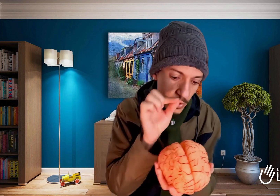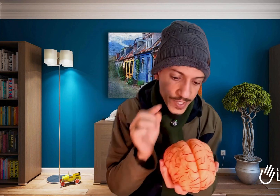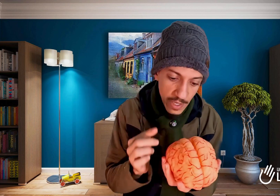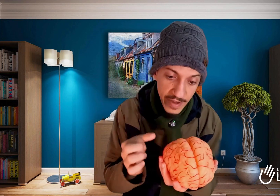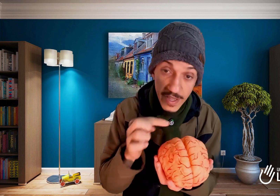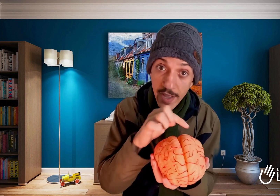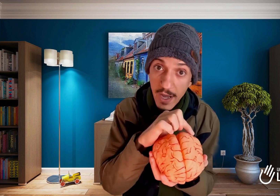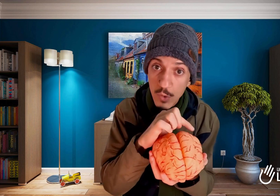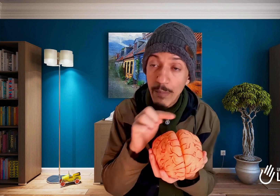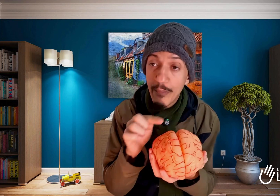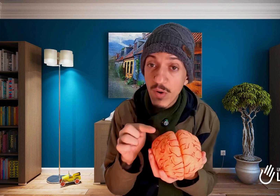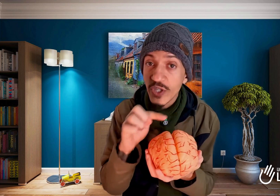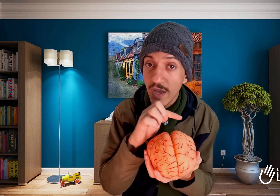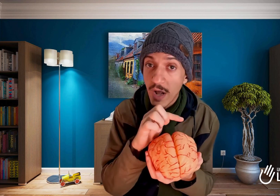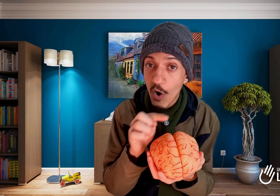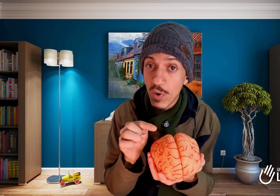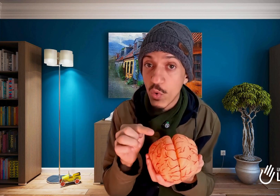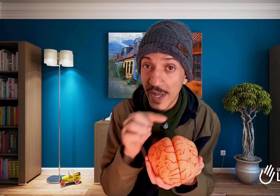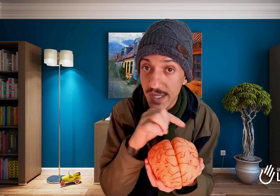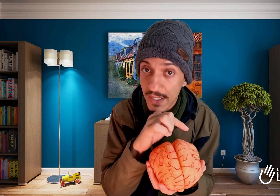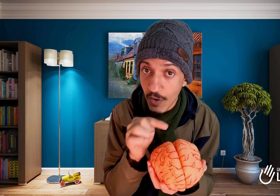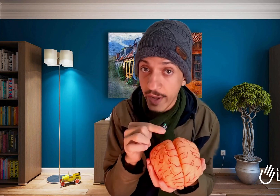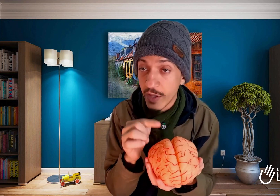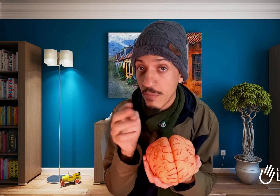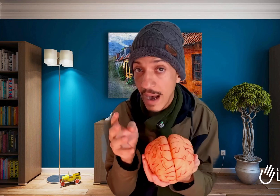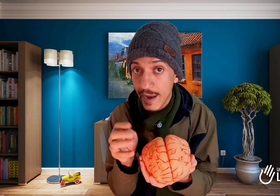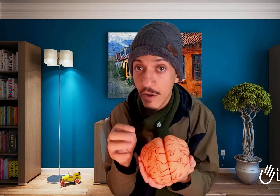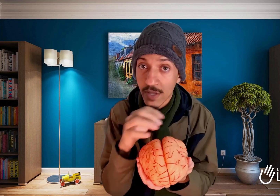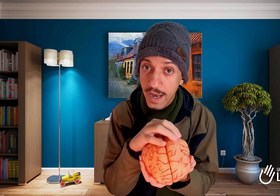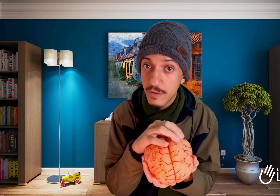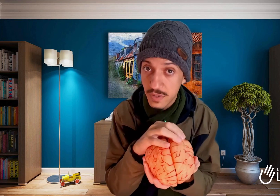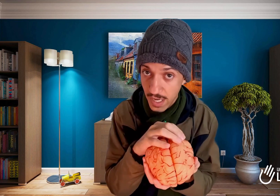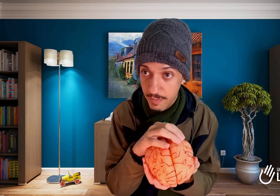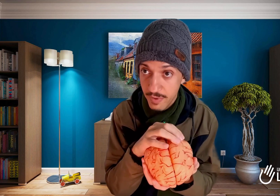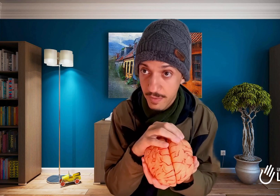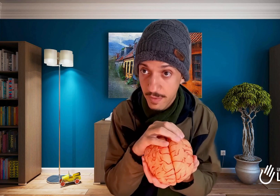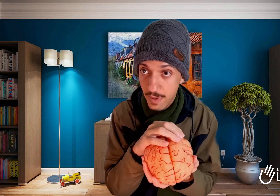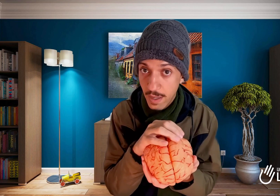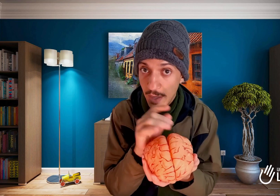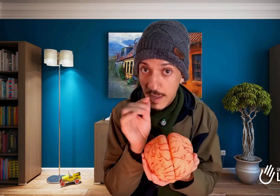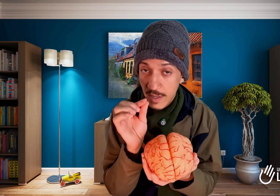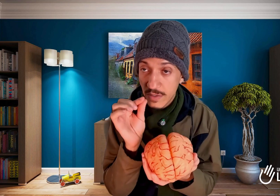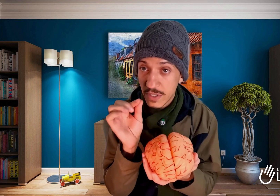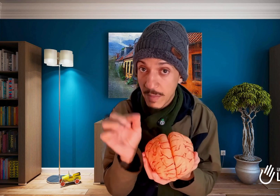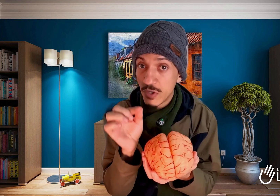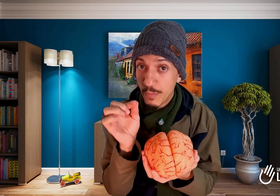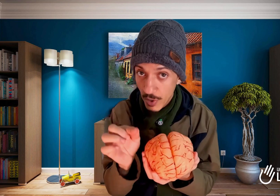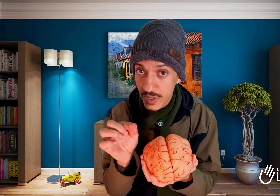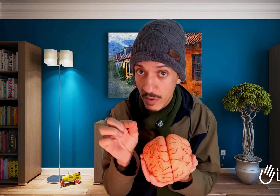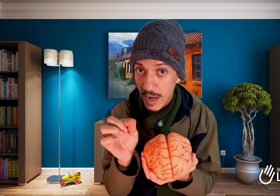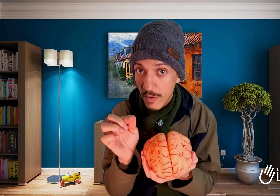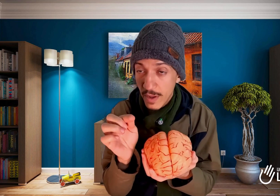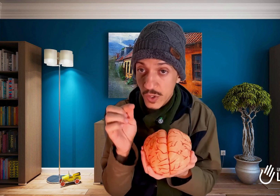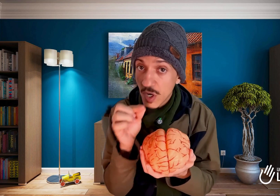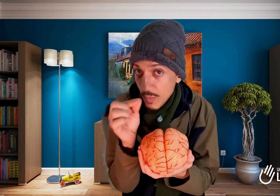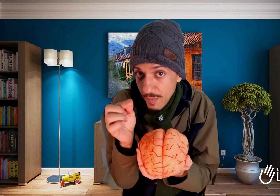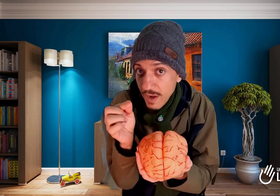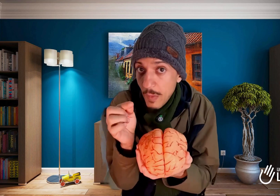ele vai criando uma ponte neural, uma conexão entre uma área e outra área do cérebro. Isso é chamado de ponte neural. Só que no primeiro momento isso é